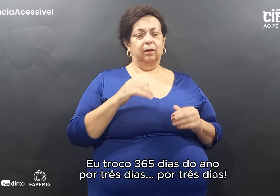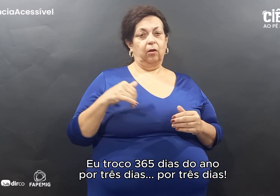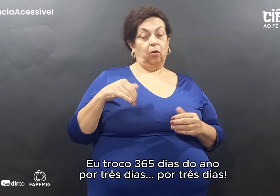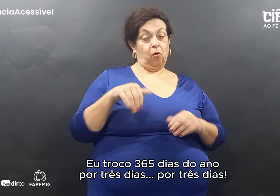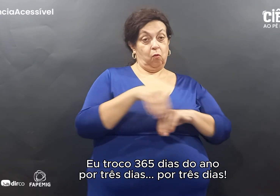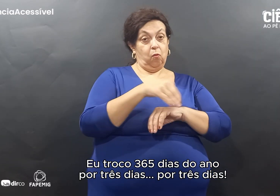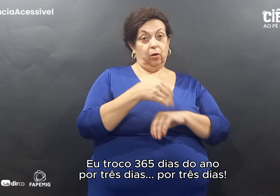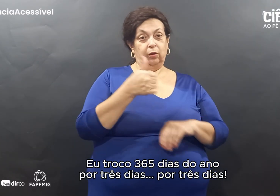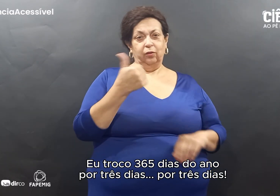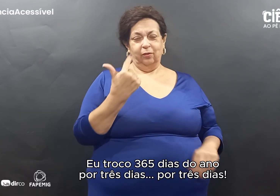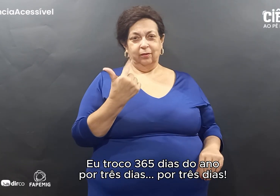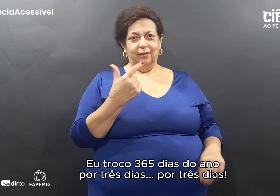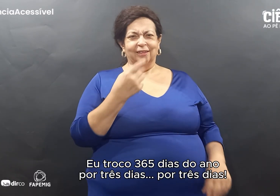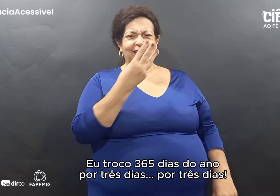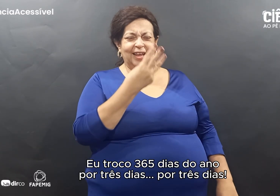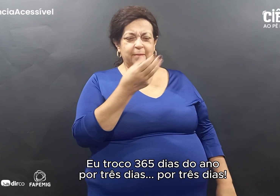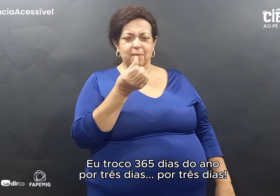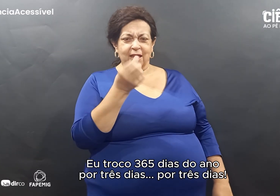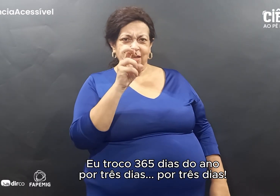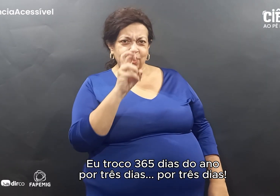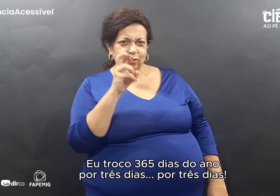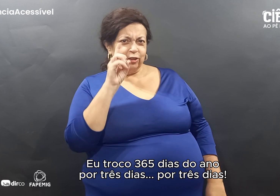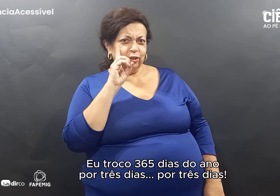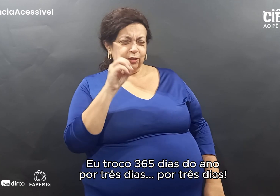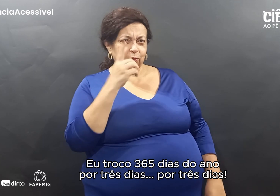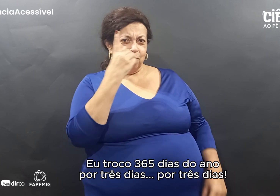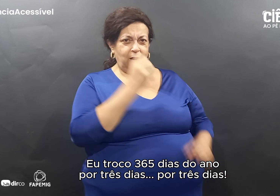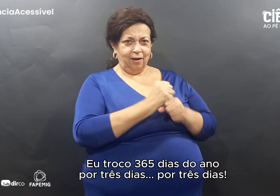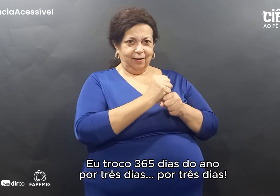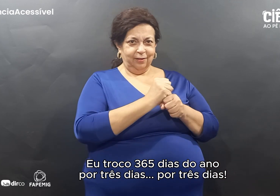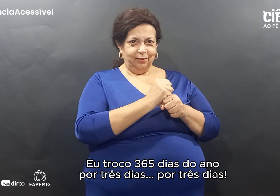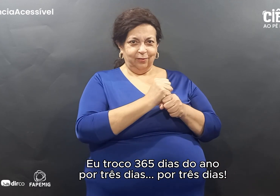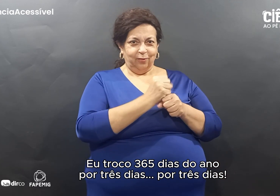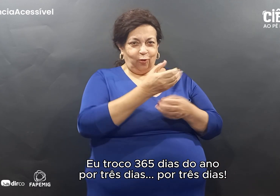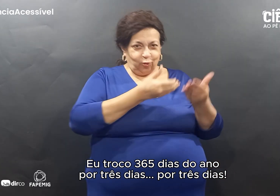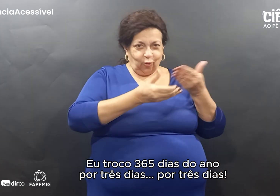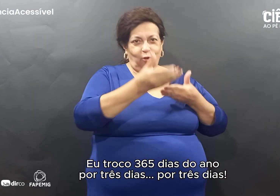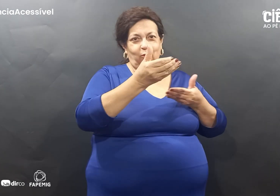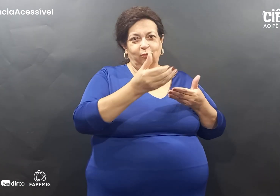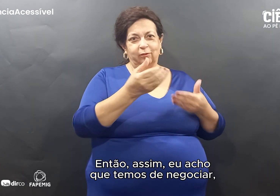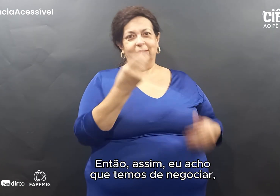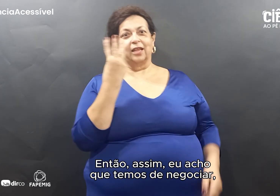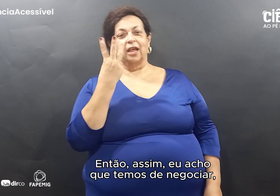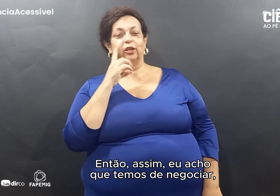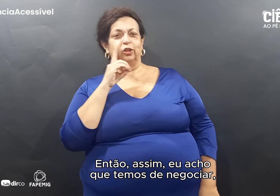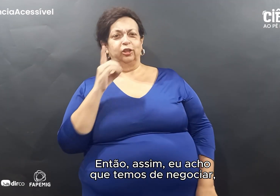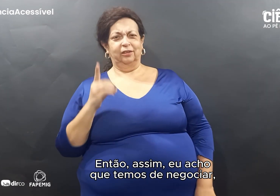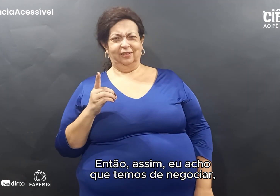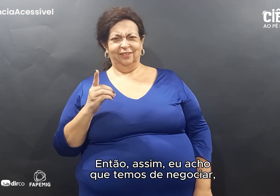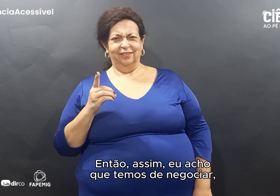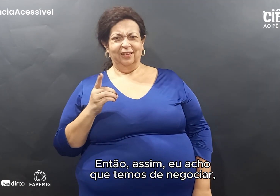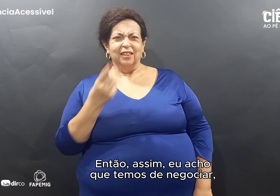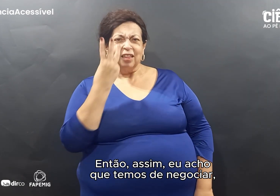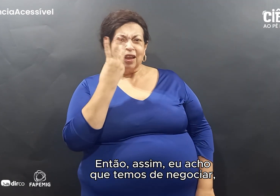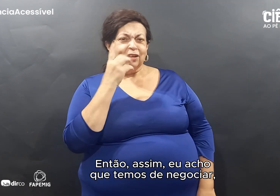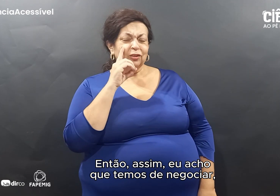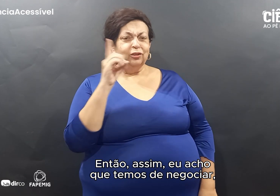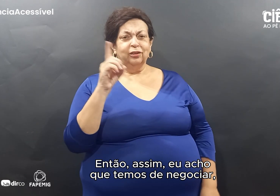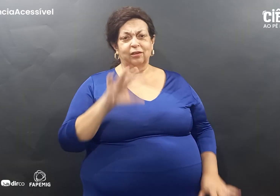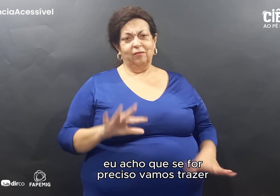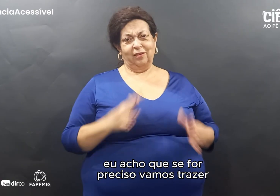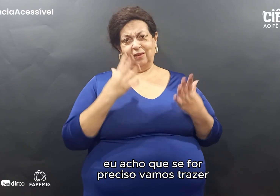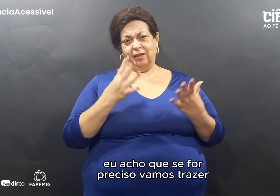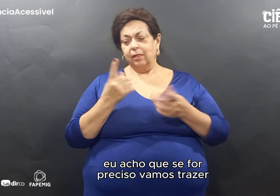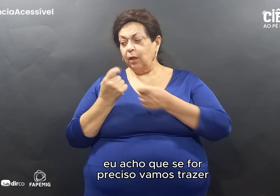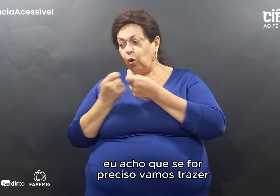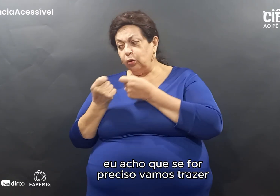troco 365 dias do ano por 3 dias. Por 3 dias. Então, assim, eu acho que temos de